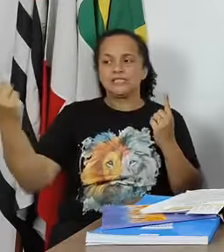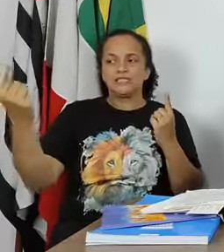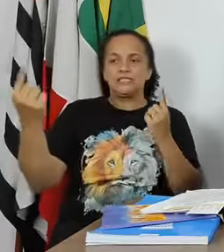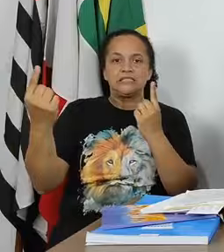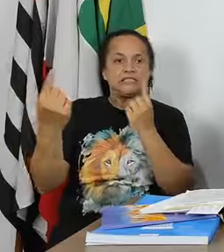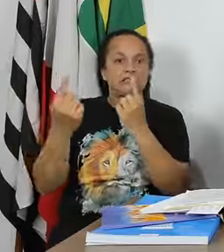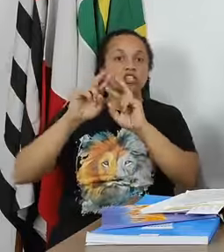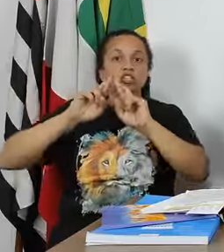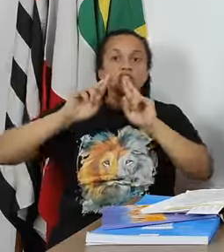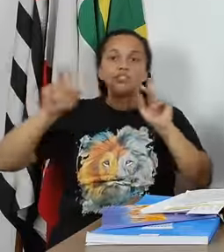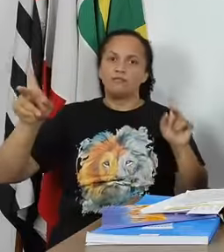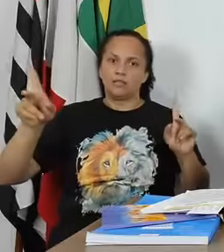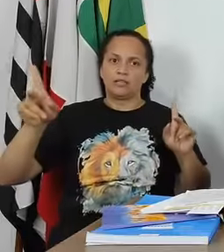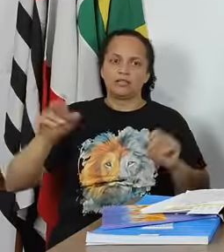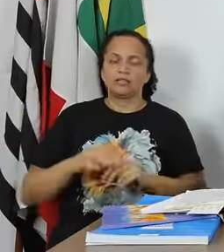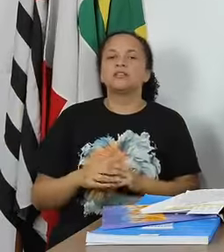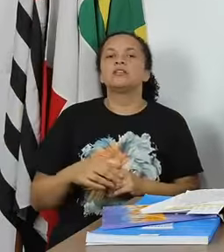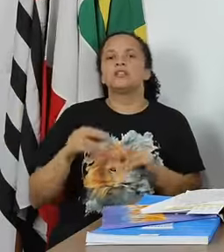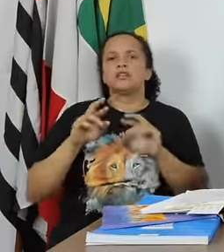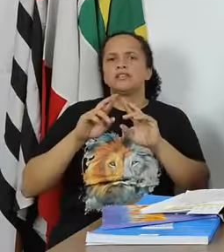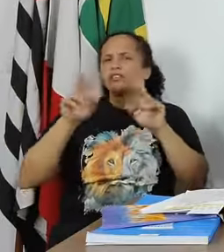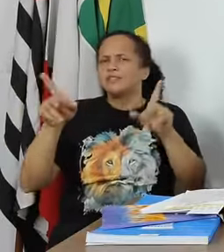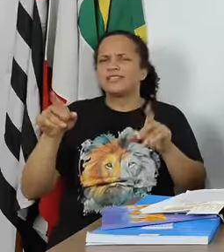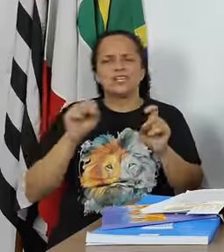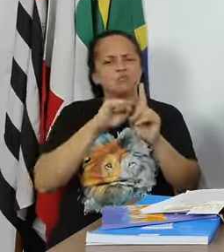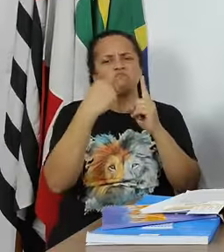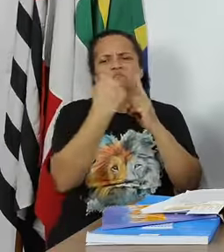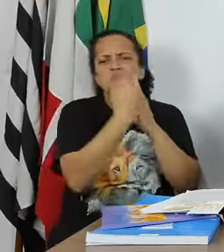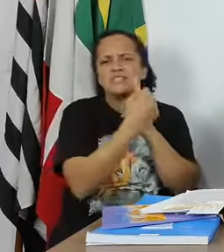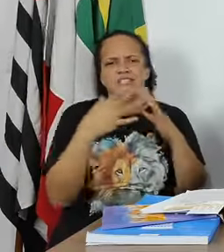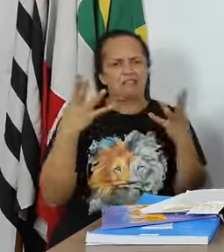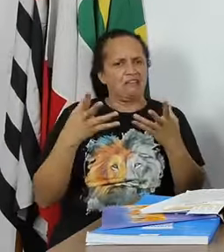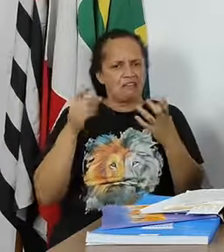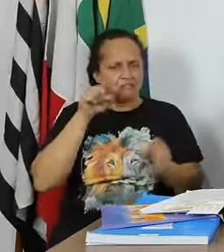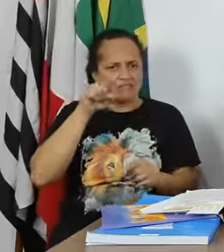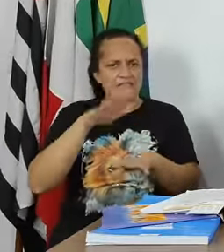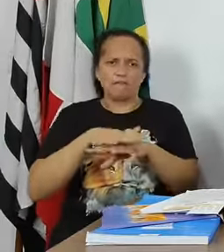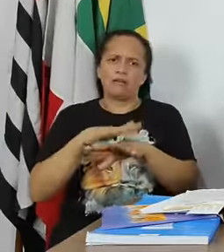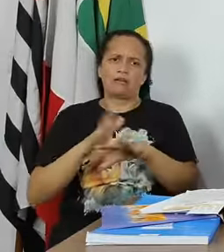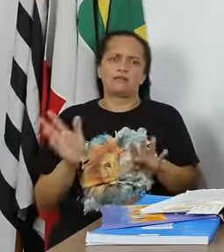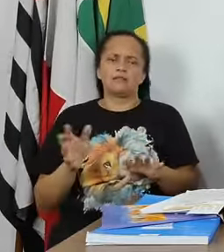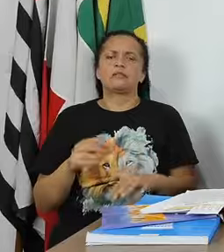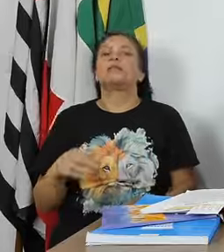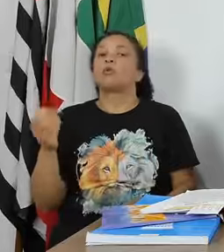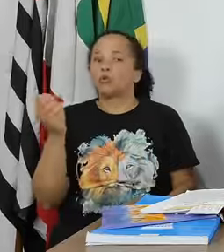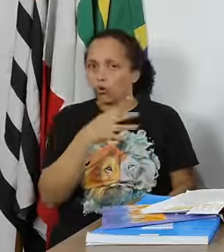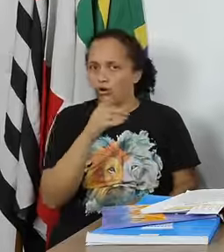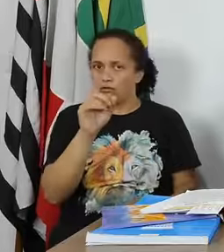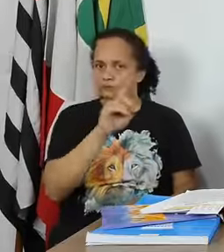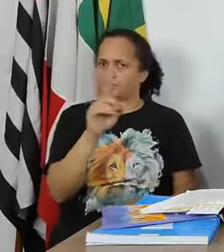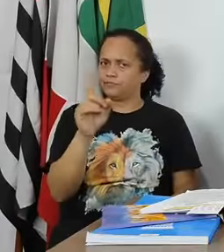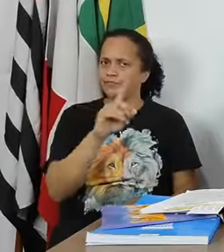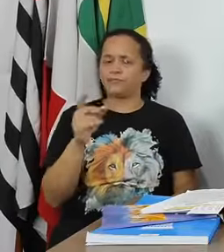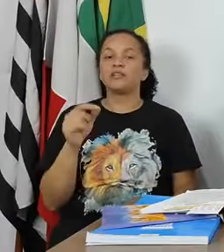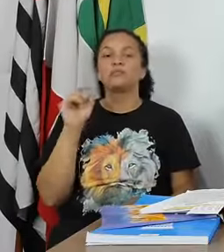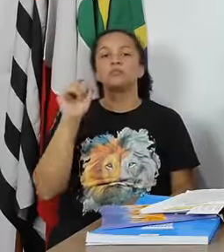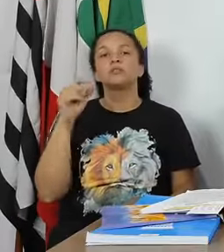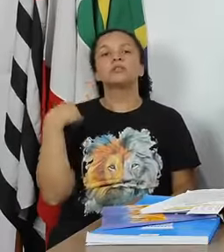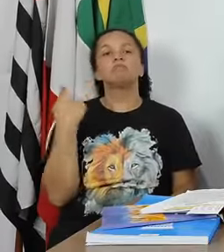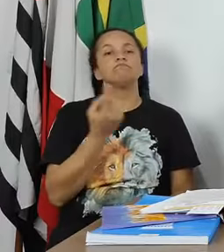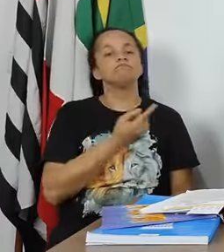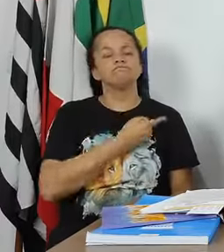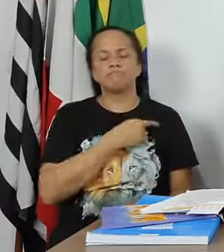tem pregado hoje, né? E então não é uma novidade. O que nós devemos fazer,